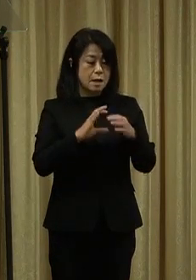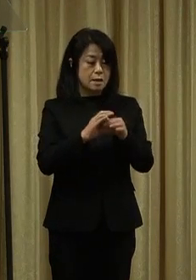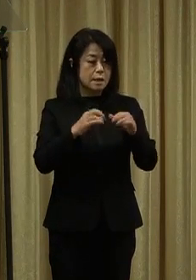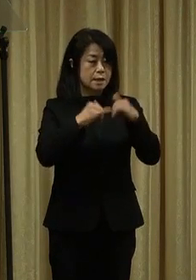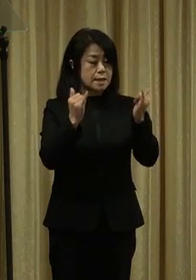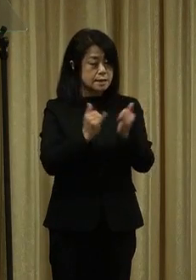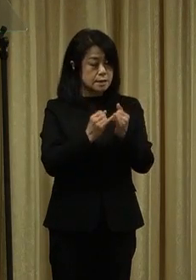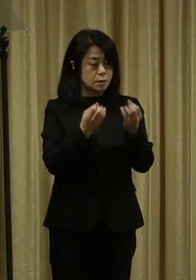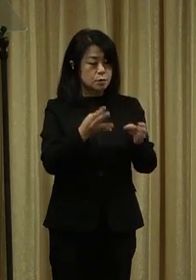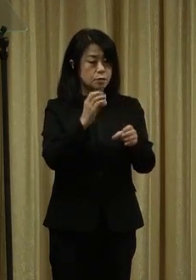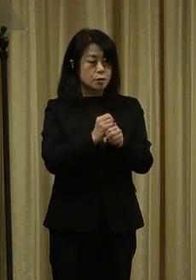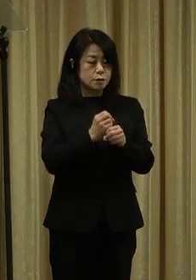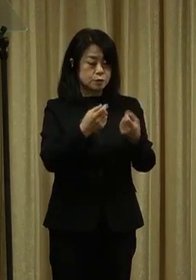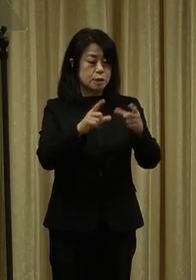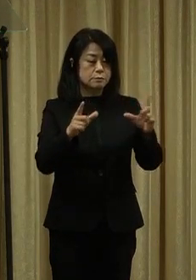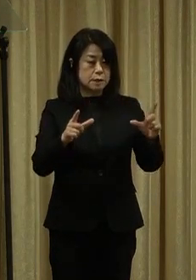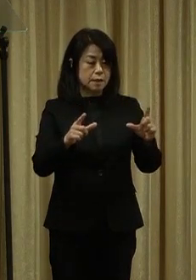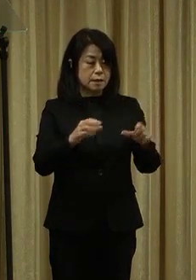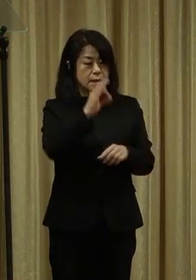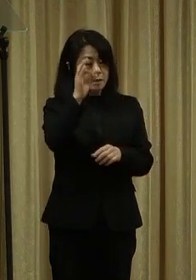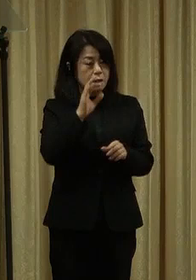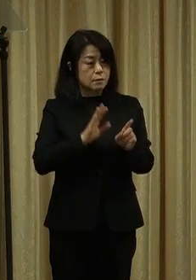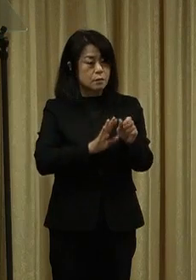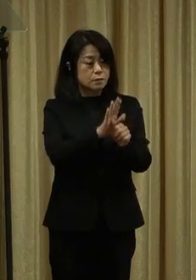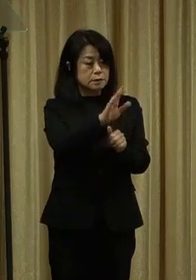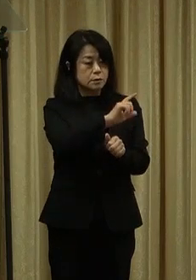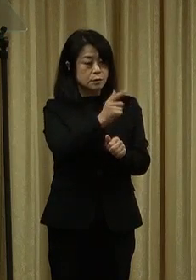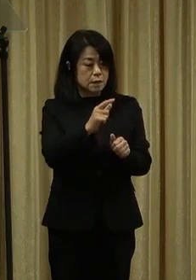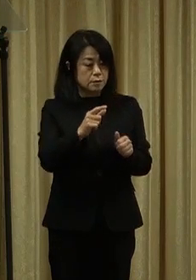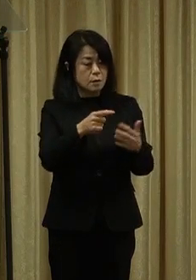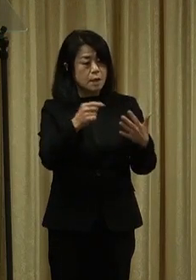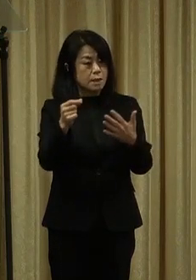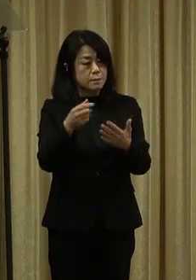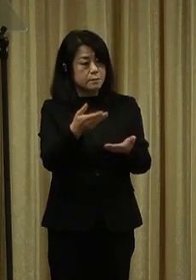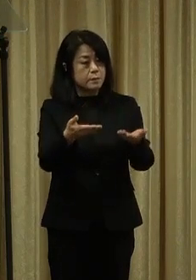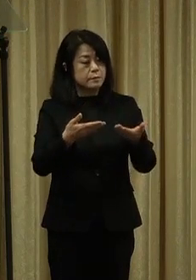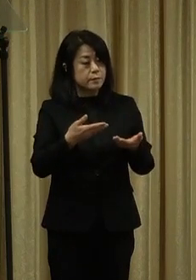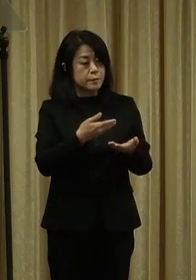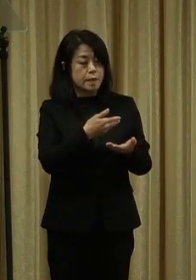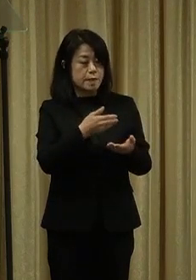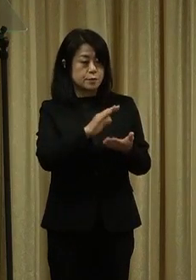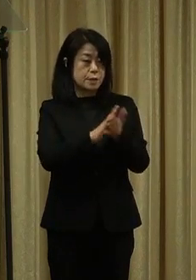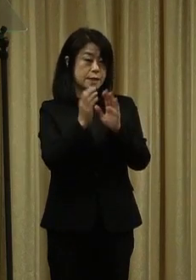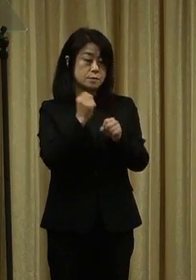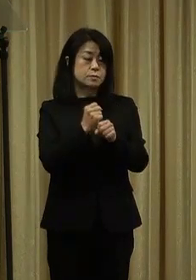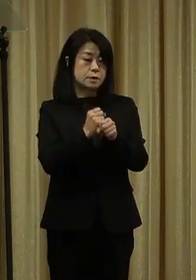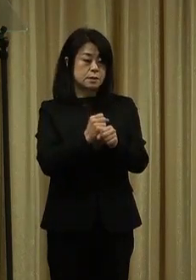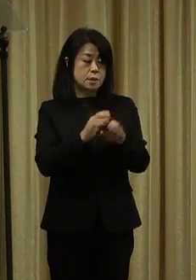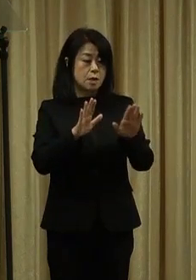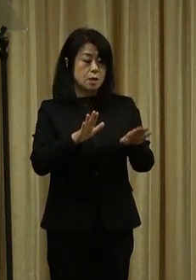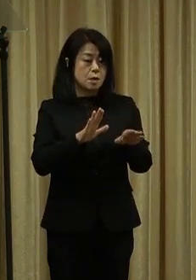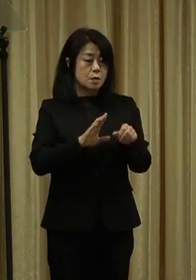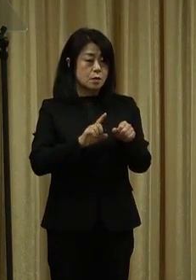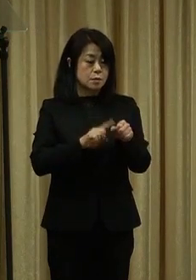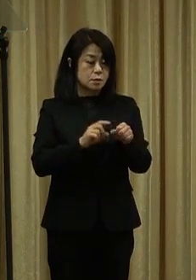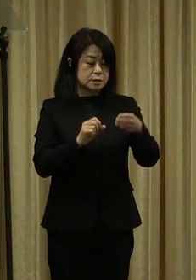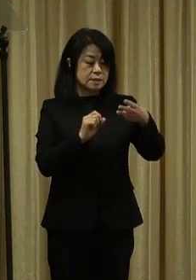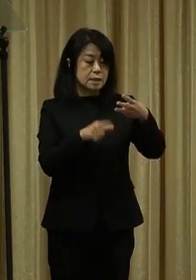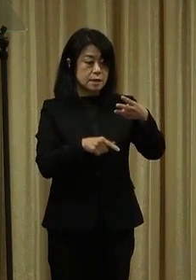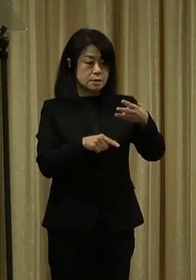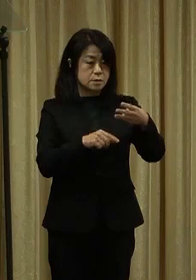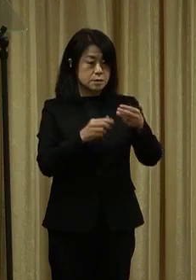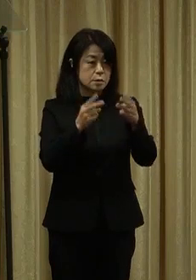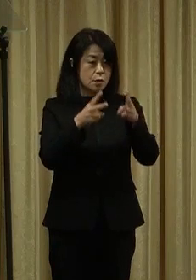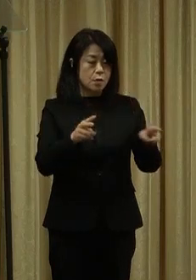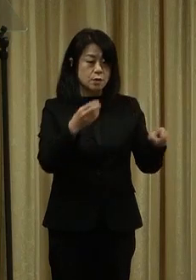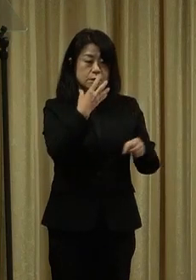口の創出拡大、観光振興など選ばれる県づくりです。本年3月の北陸新幹線敦賀開